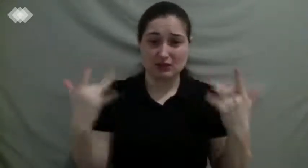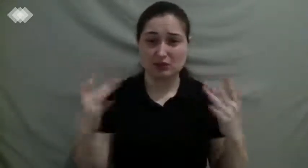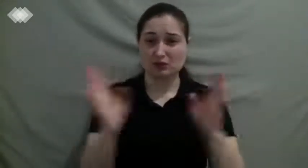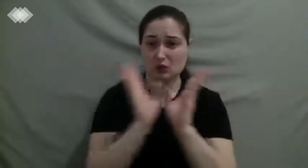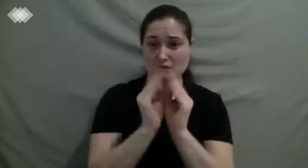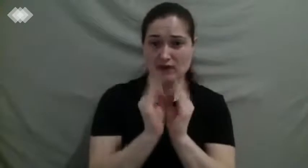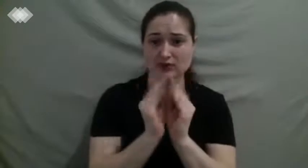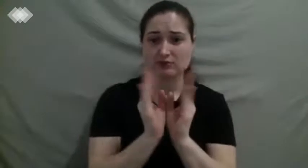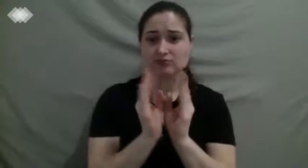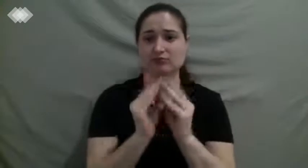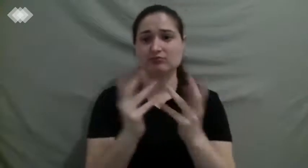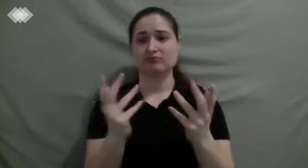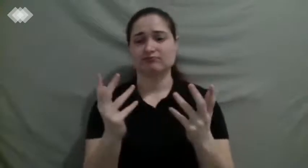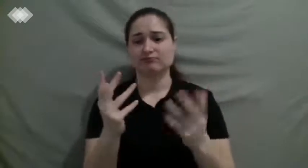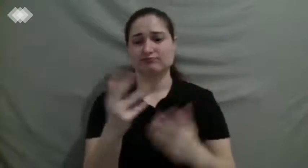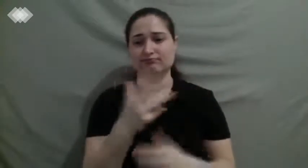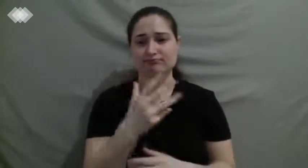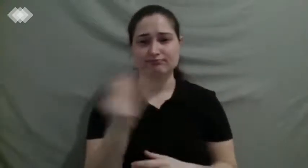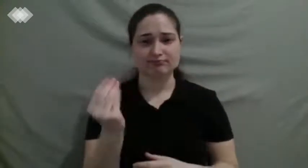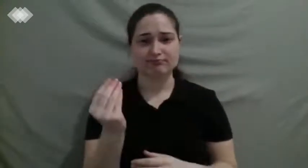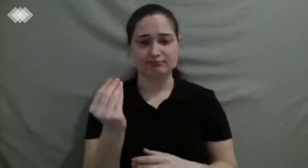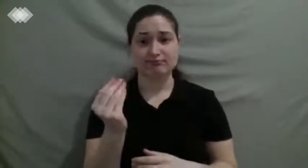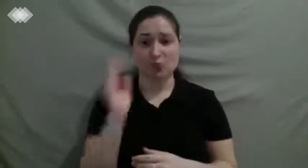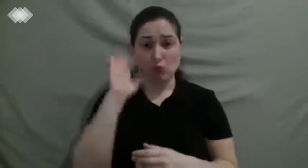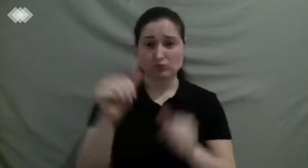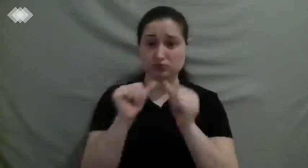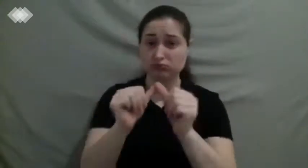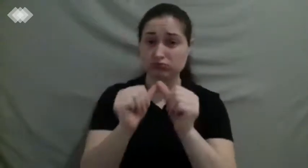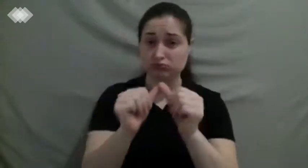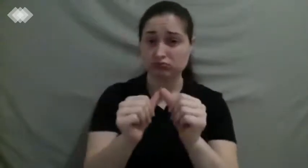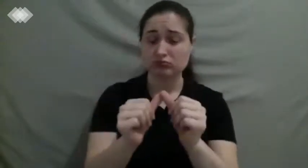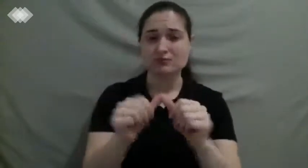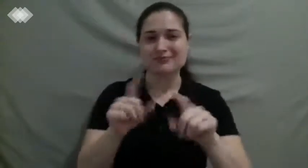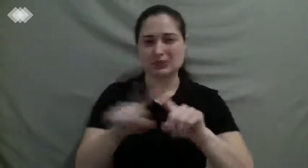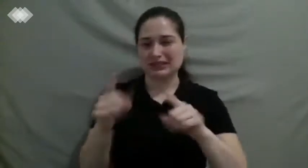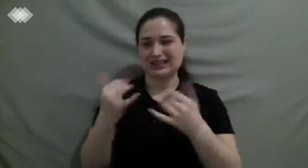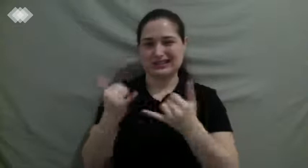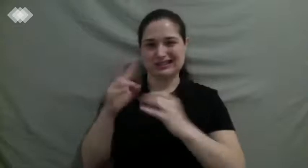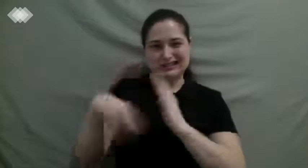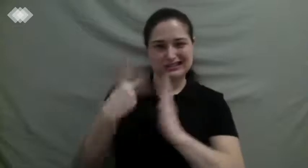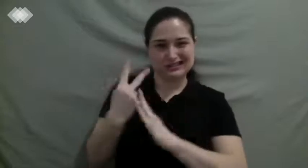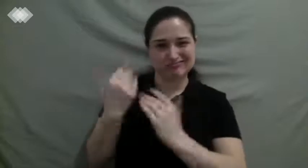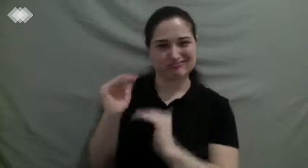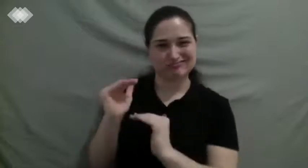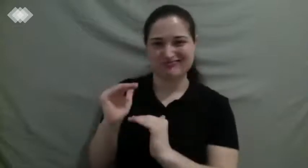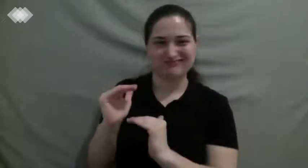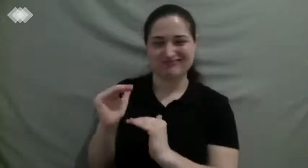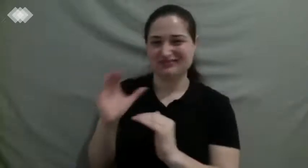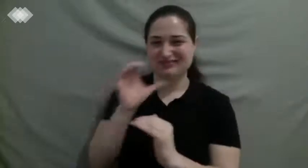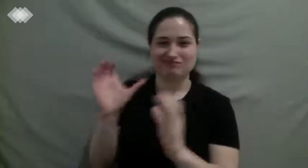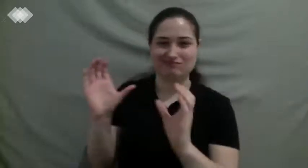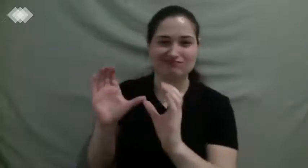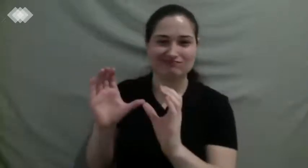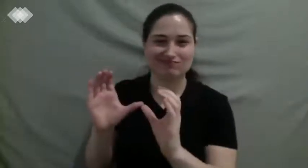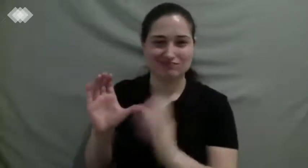y de que vamos a seguir teniendo, no, hasta ahora nosotros no pretendemos dar una certificación,